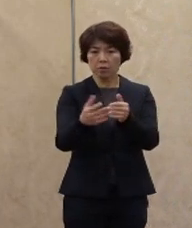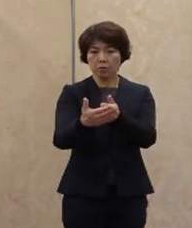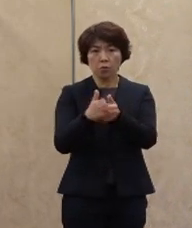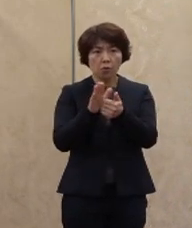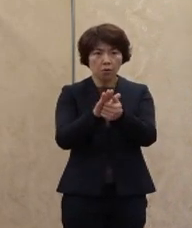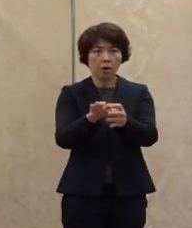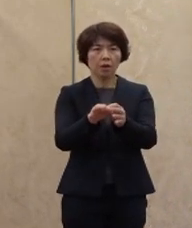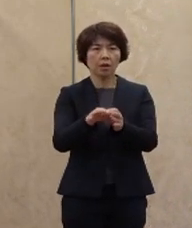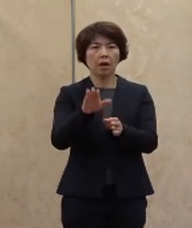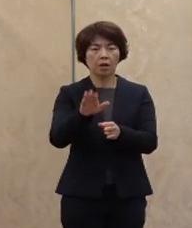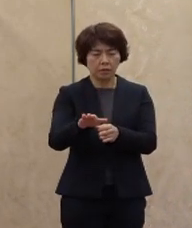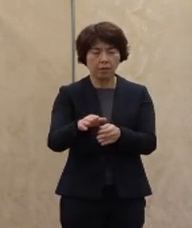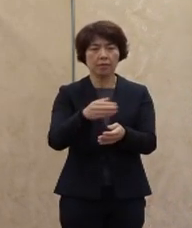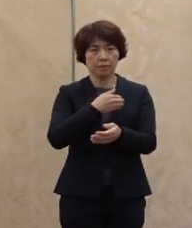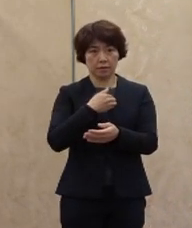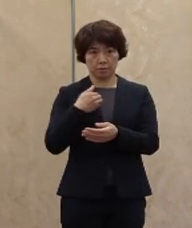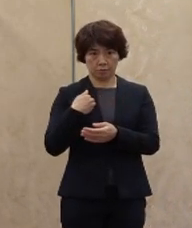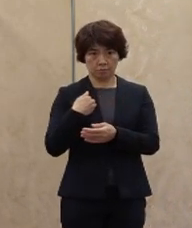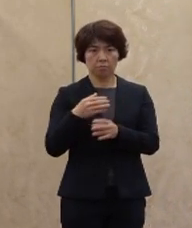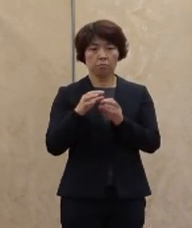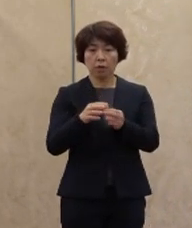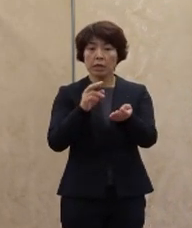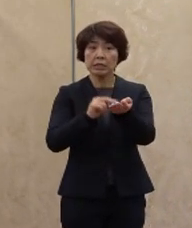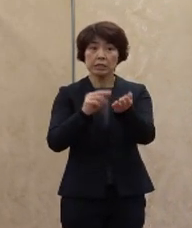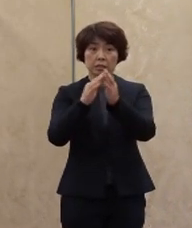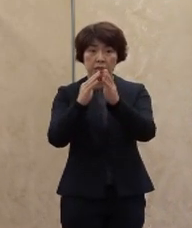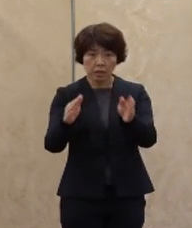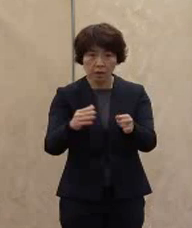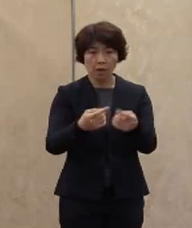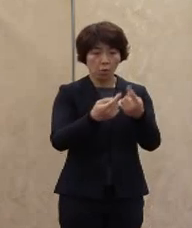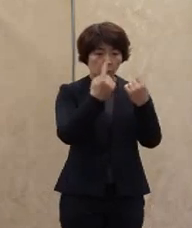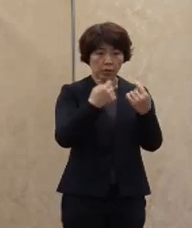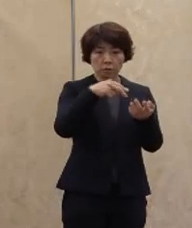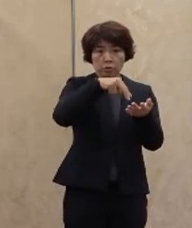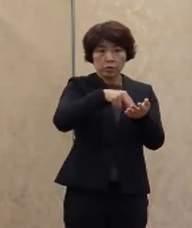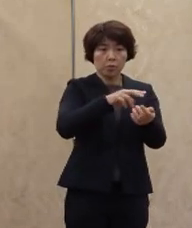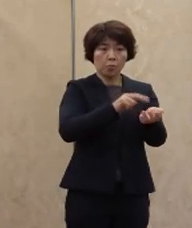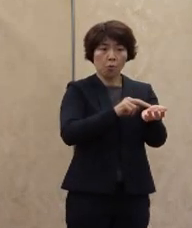なので、これはもう医師会はじめ私立病院協会はじめ、